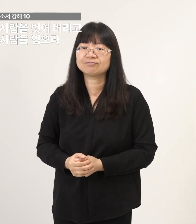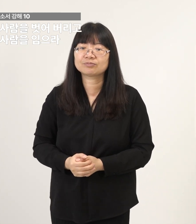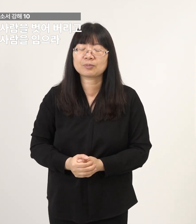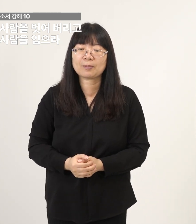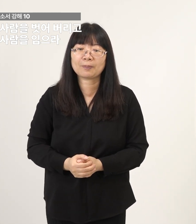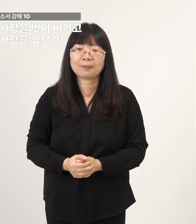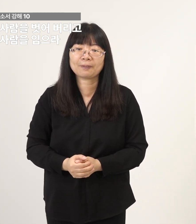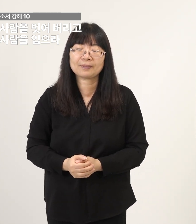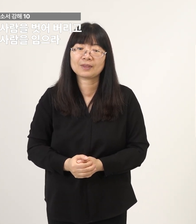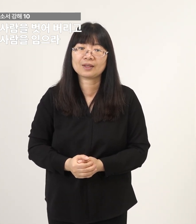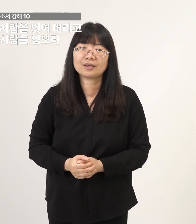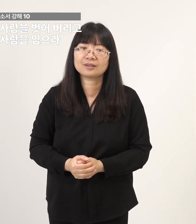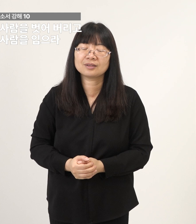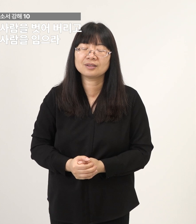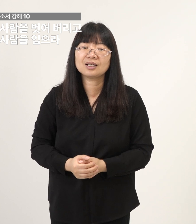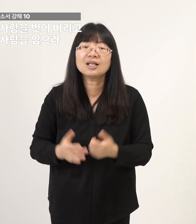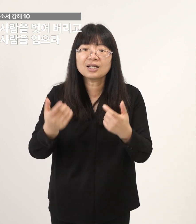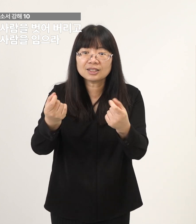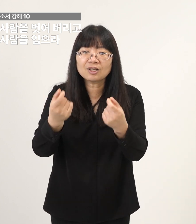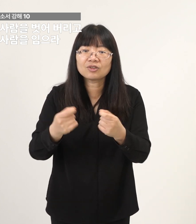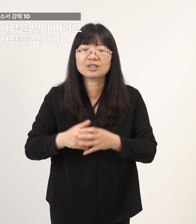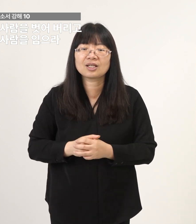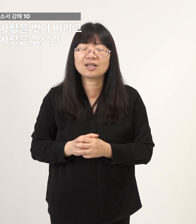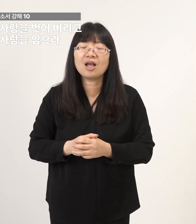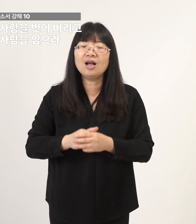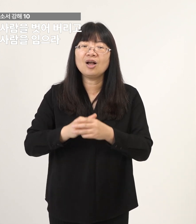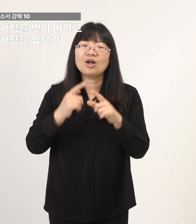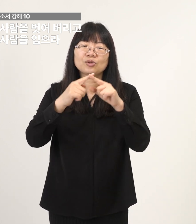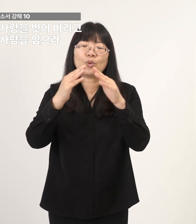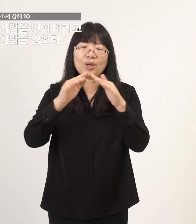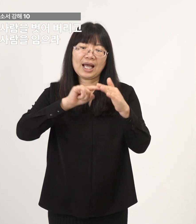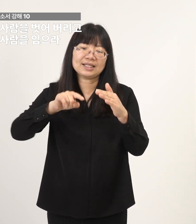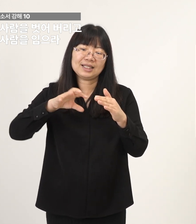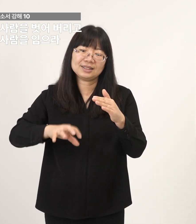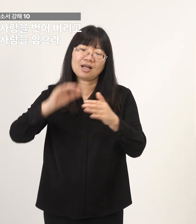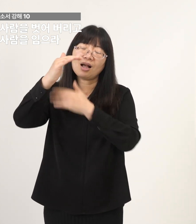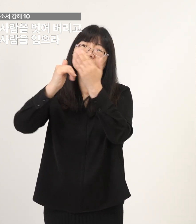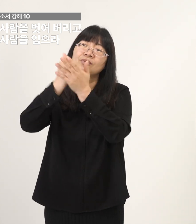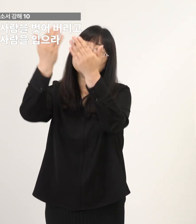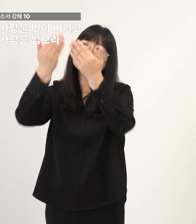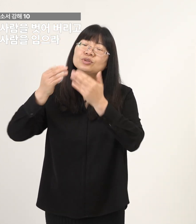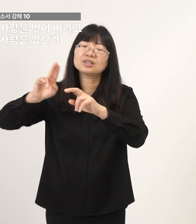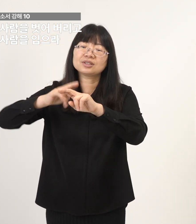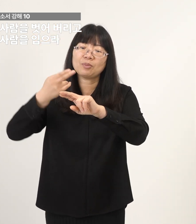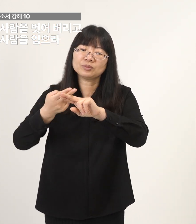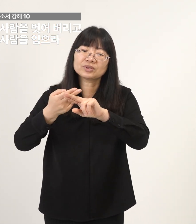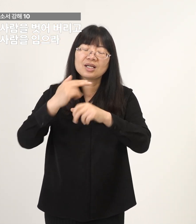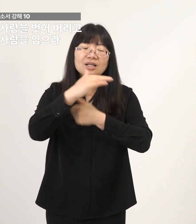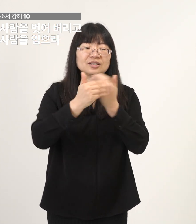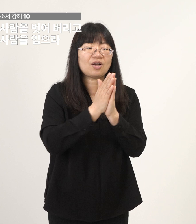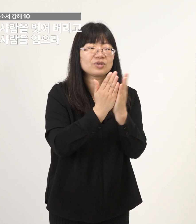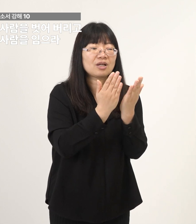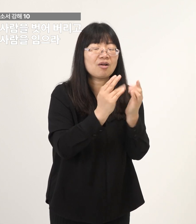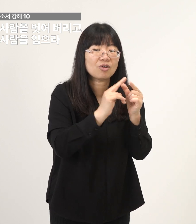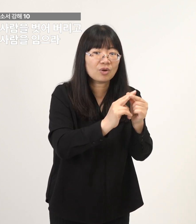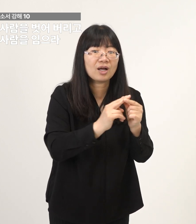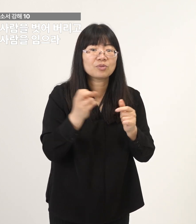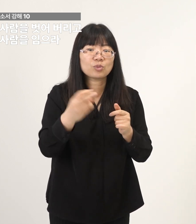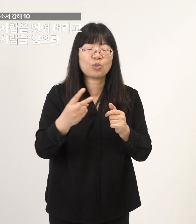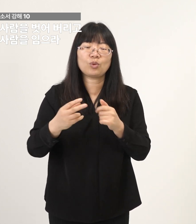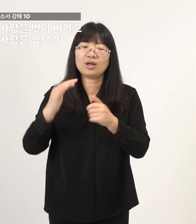이 얘기는 그만큼 교회 안에서 하나님이 주신 선물인 성경과